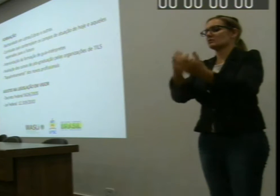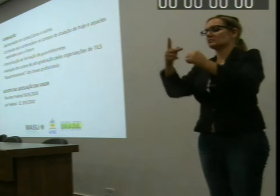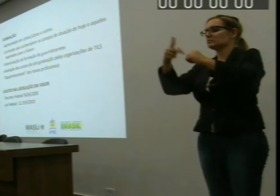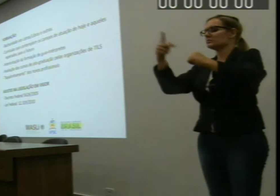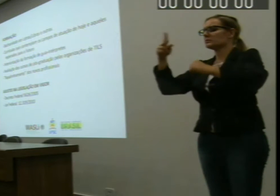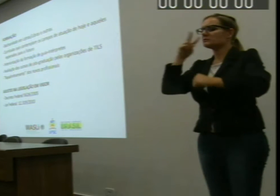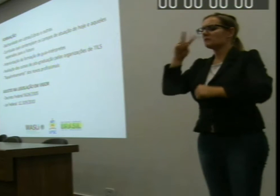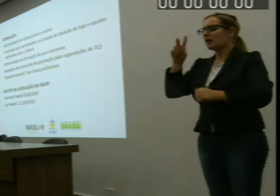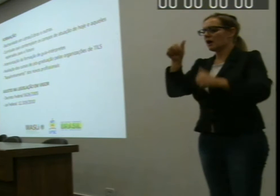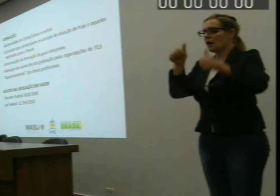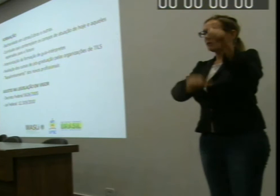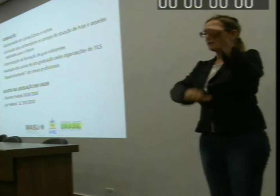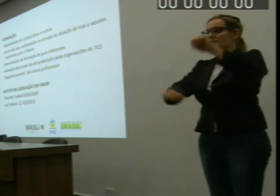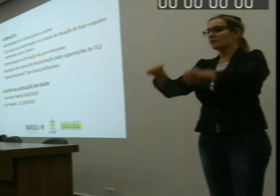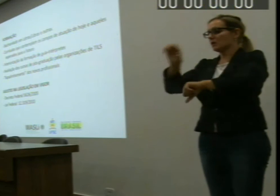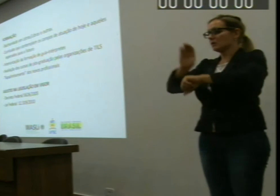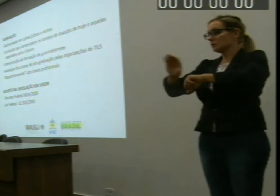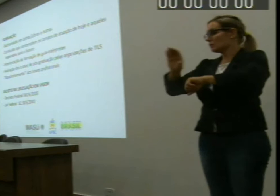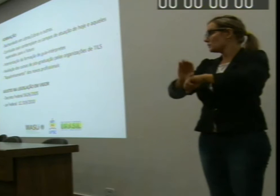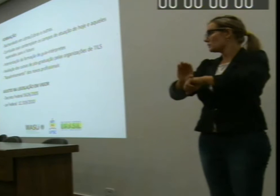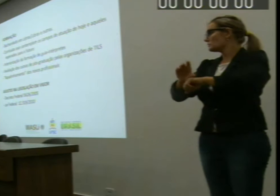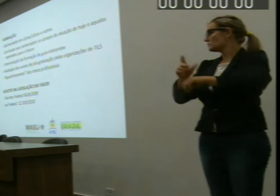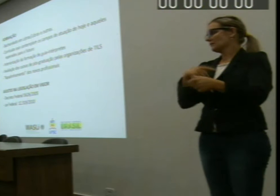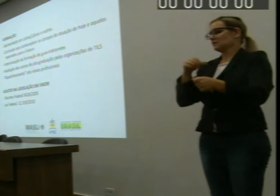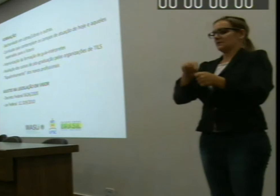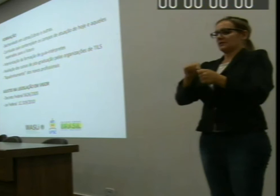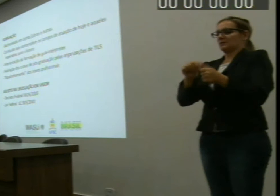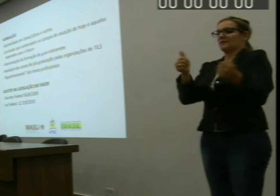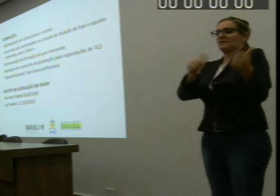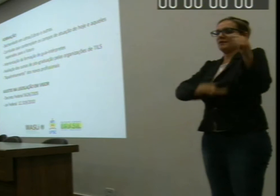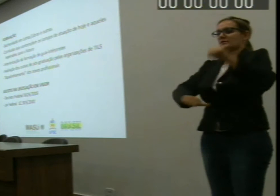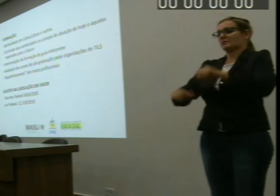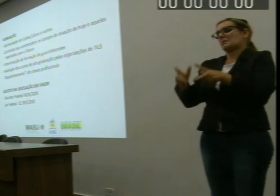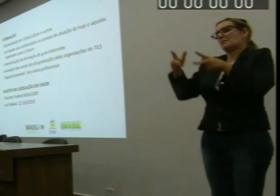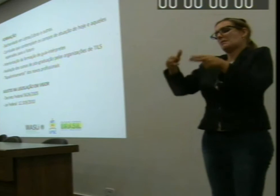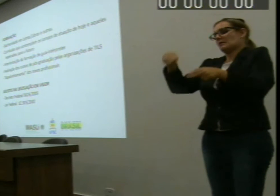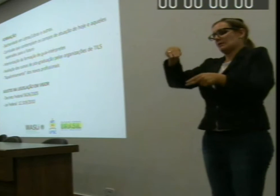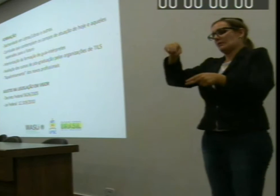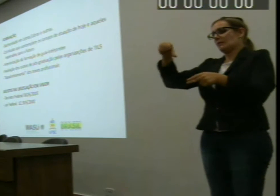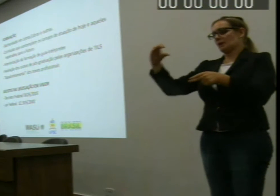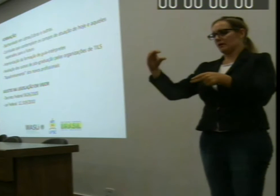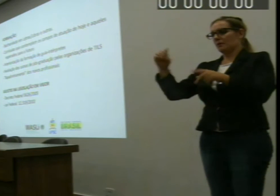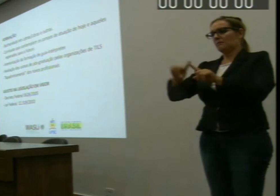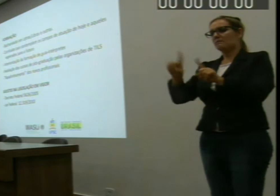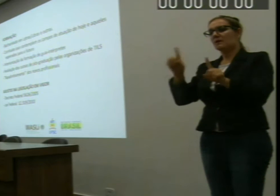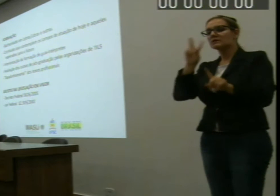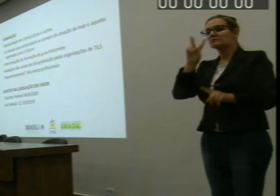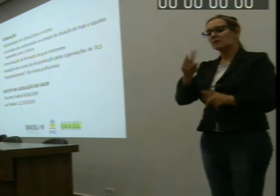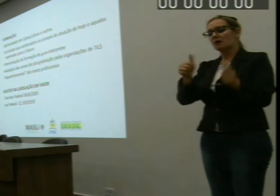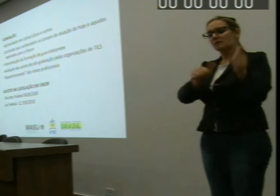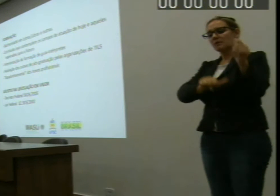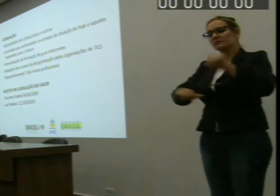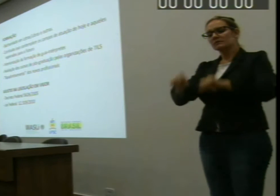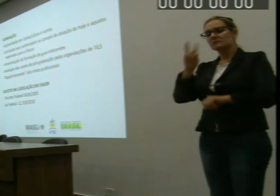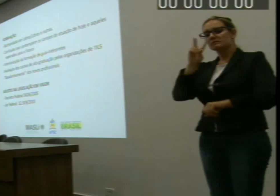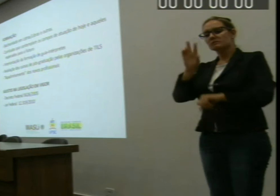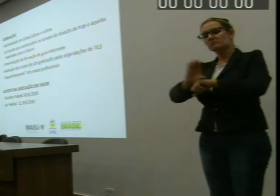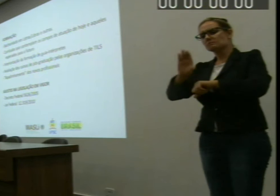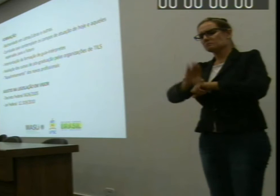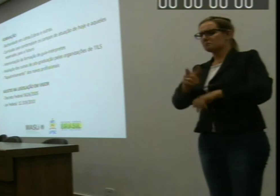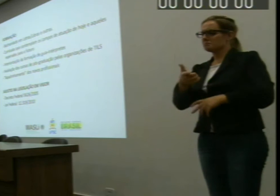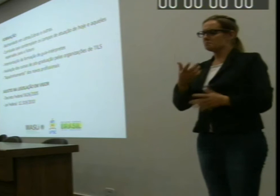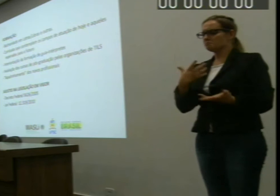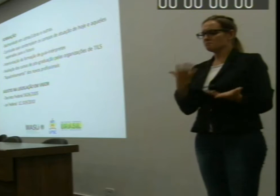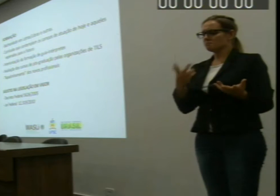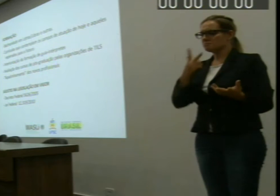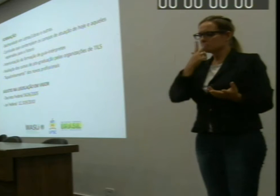avaliar os cursos Claro não tô me referindo a uma avaliação do tipo do Ministério da Educação mas avaliar mínimamente os cursos e dizerem é